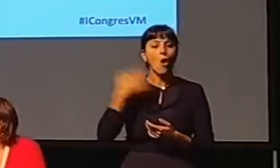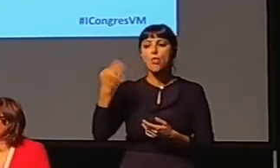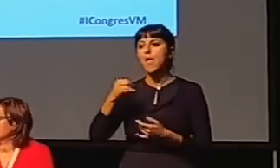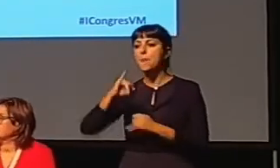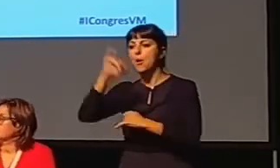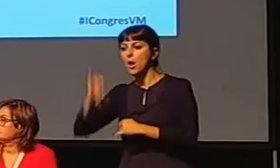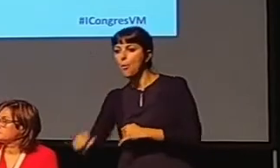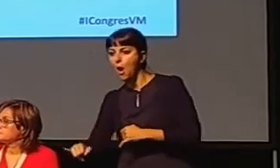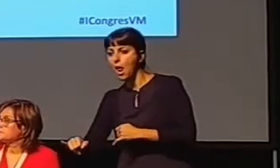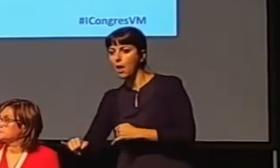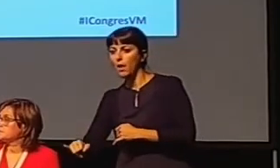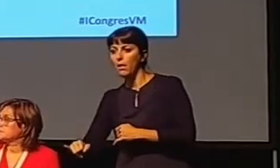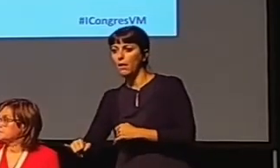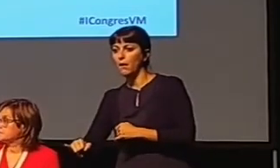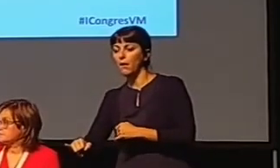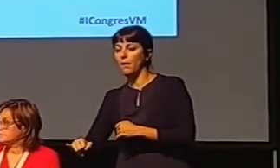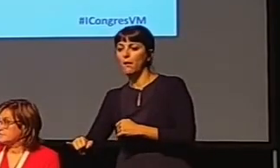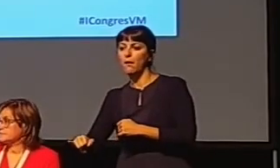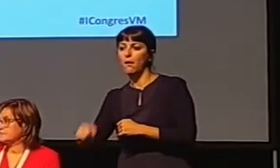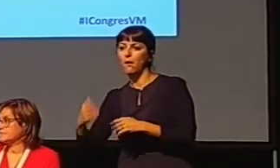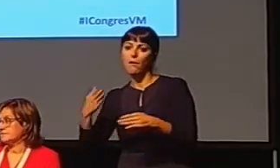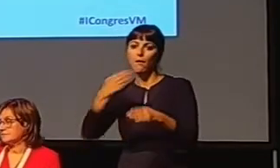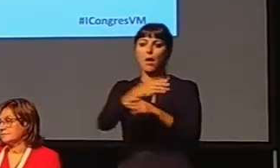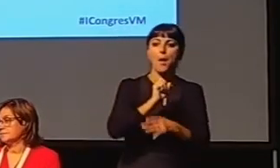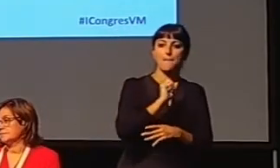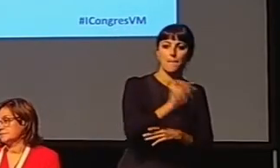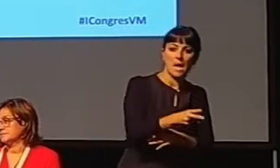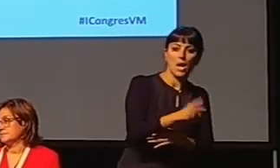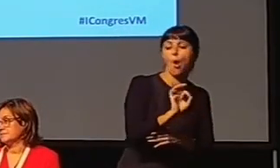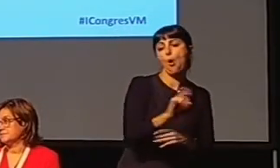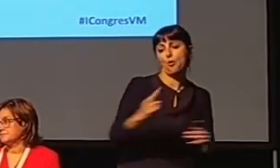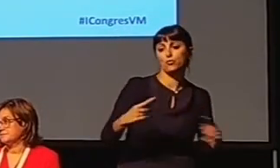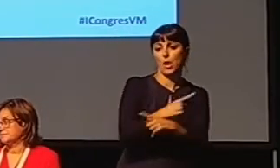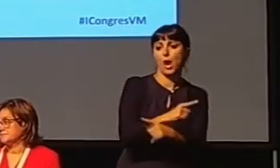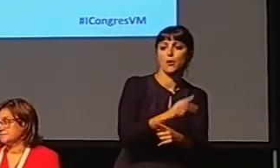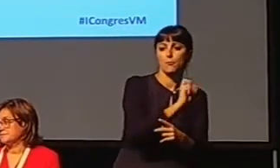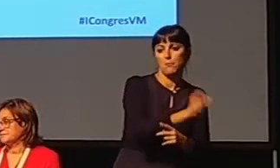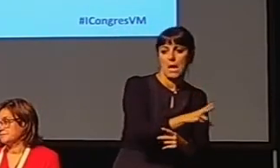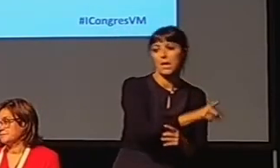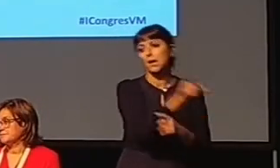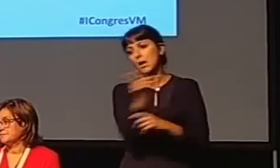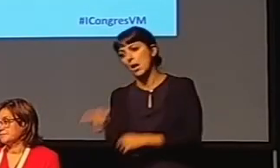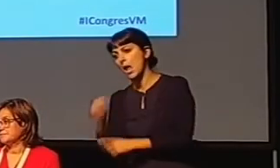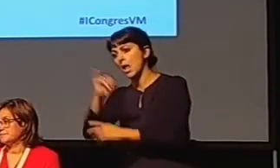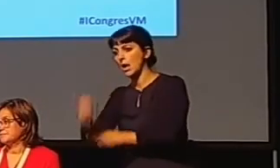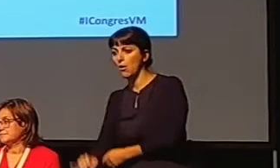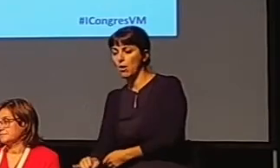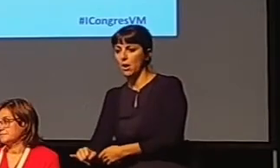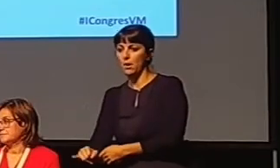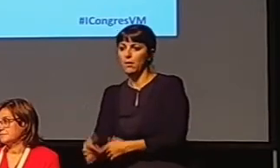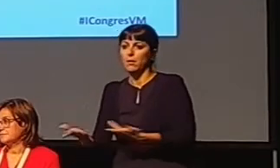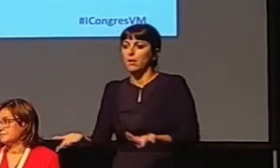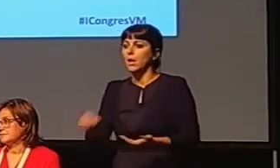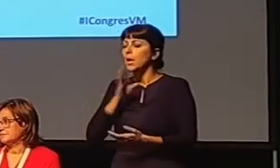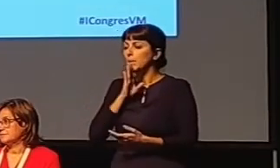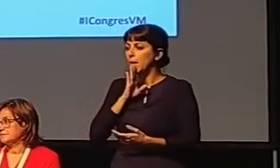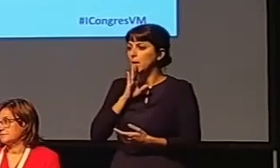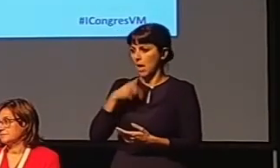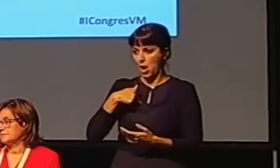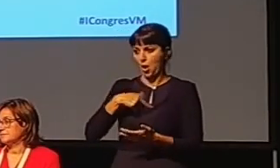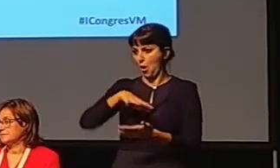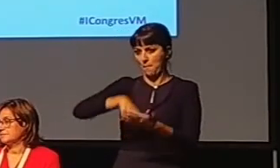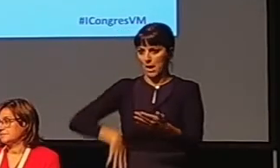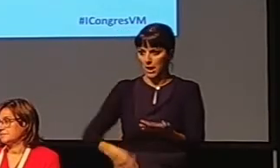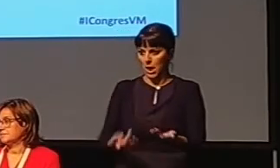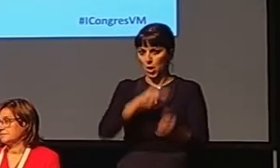d'Igualada, sí? A Vic, o de Vic a Igualada, perquè és on està el meu CIE, no? Tinc que passar per Barcelona. Hola, què